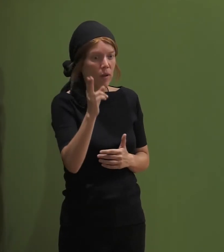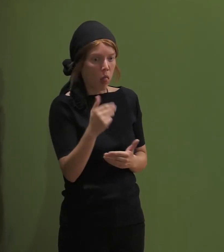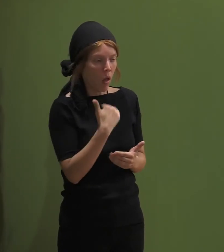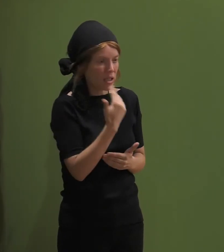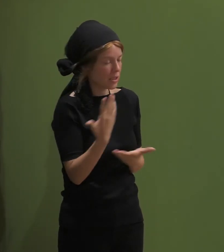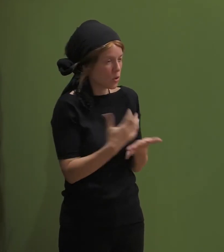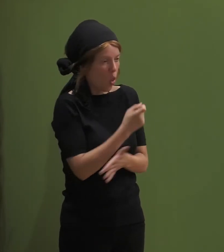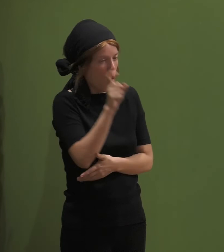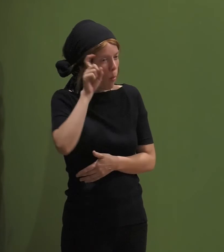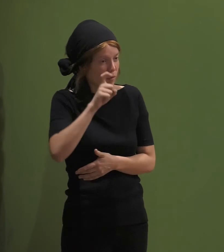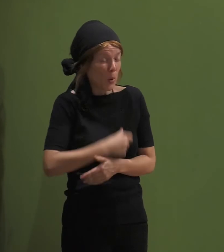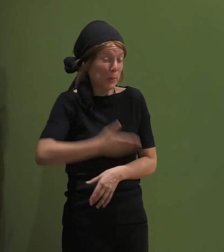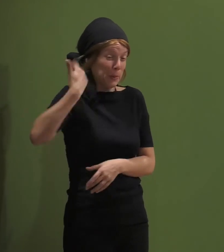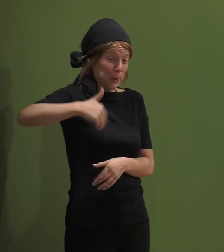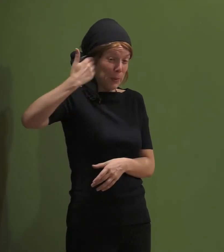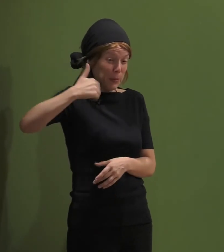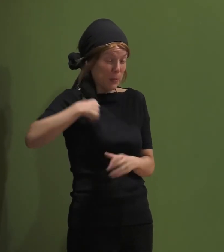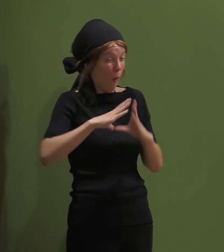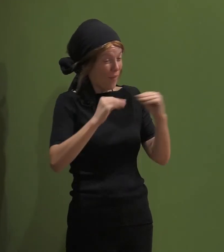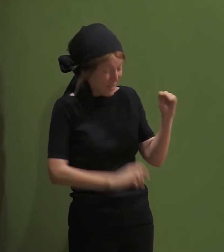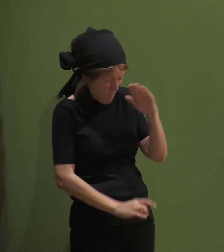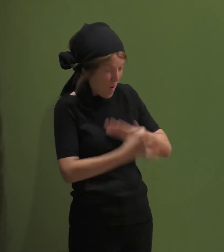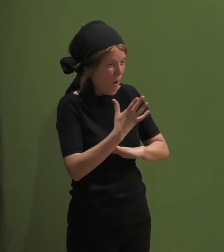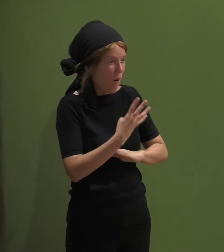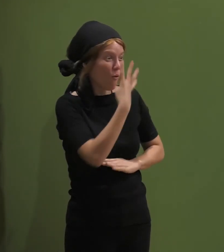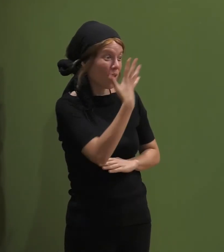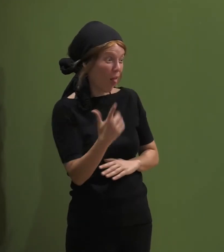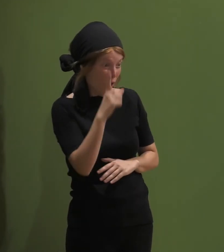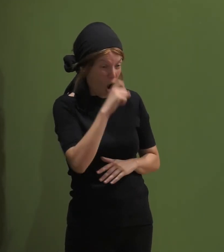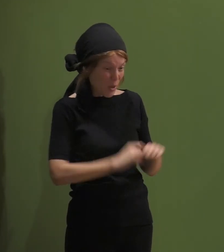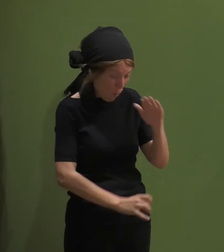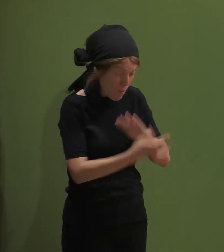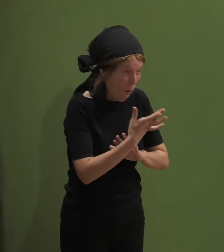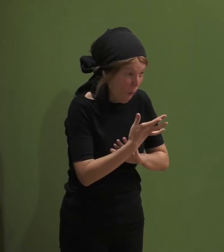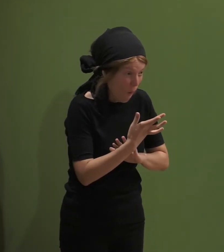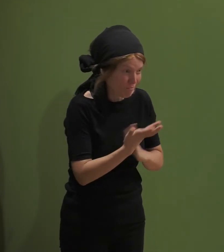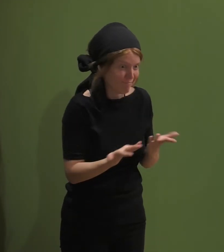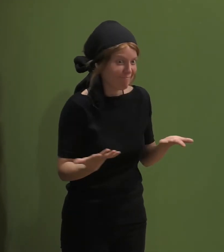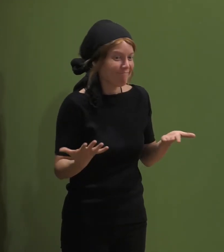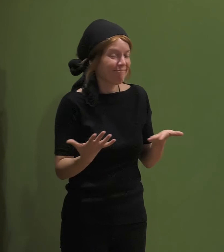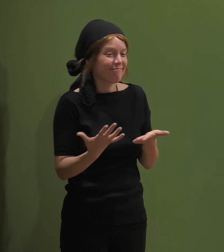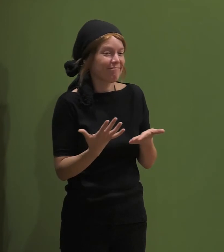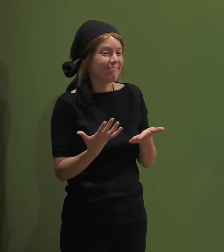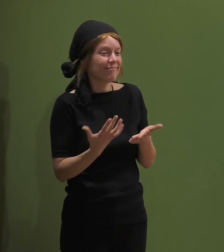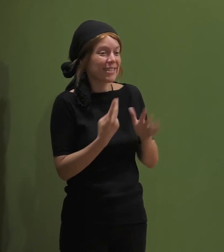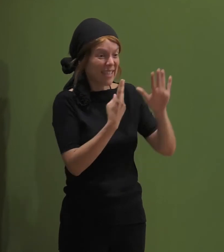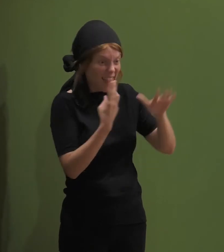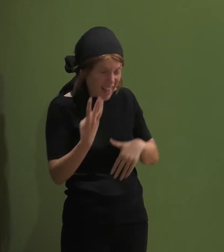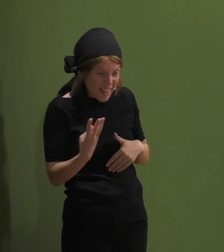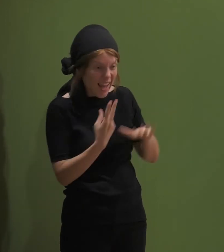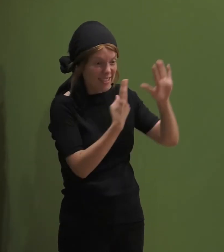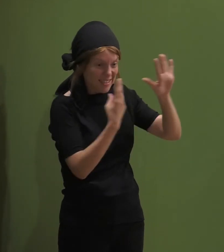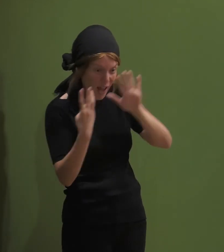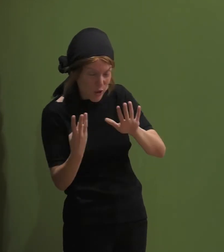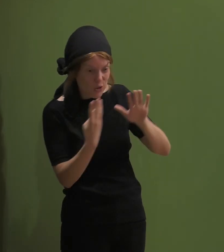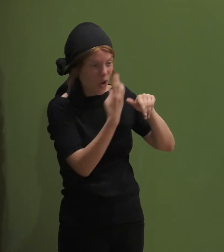profesores que se incorporaron a la universidad cuando esta nació. Y si nació hace 45 años, pues todos los que se incorporaron en el 73, en el